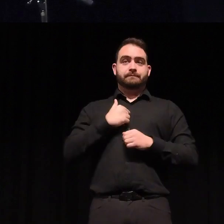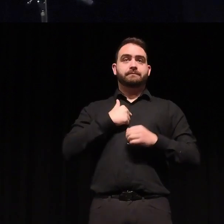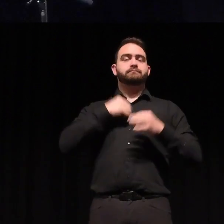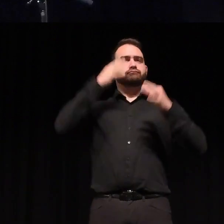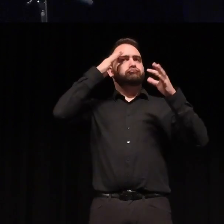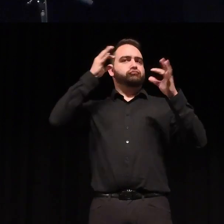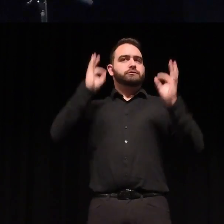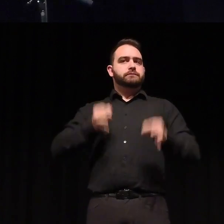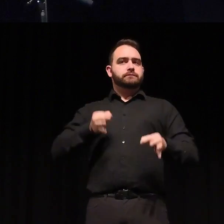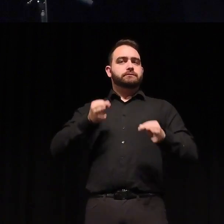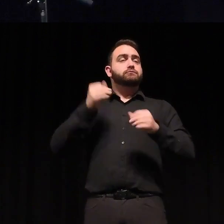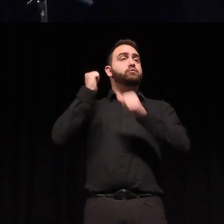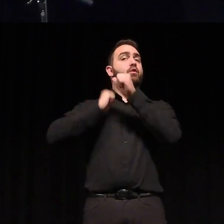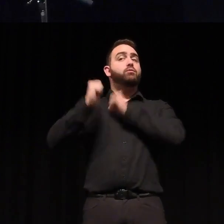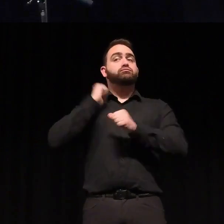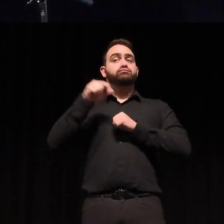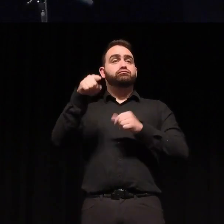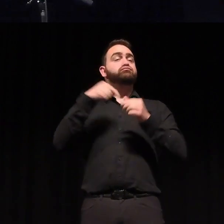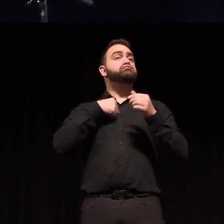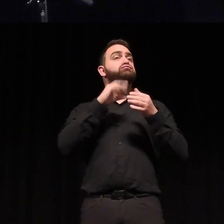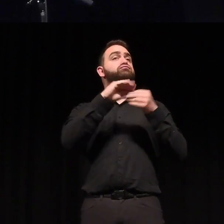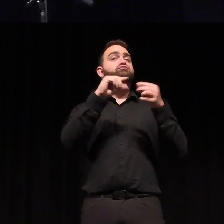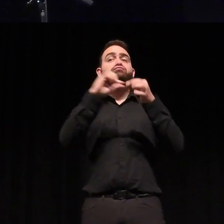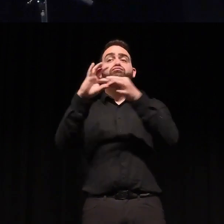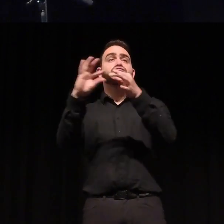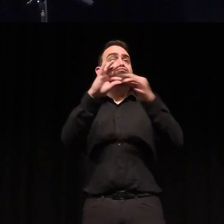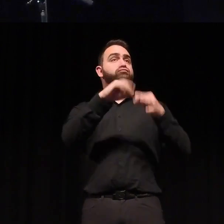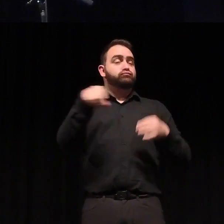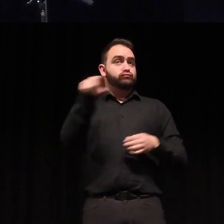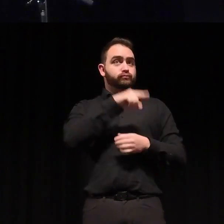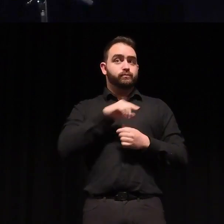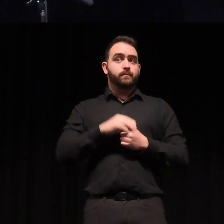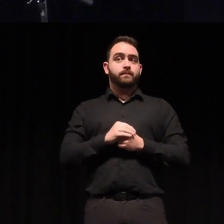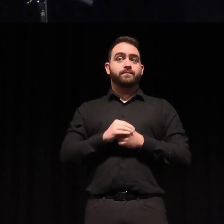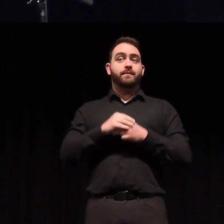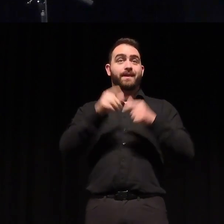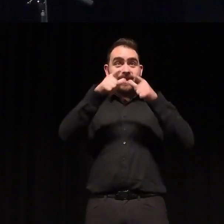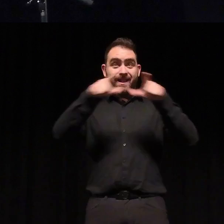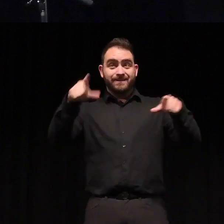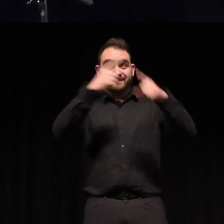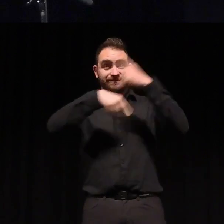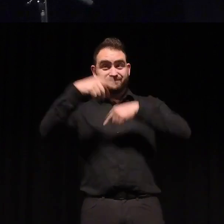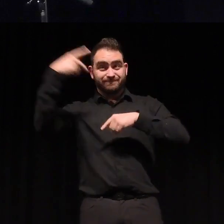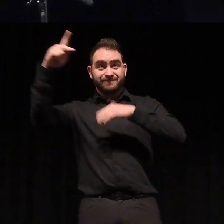que je dis et que je fais en langage signé des Premières Nations.